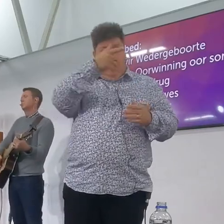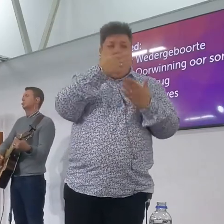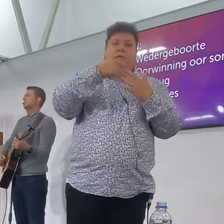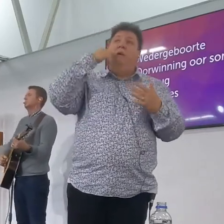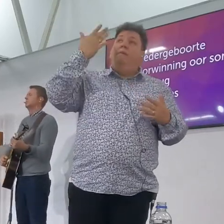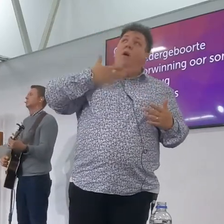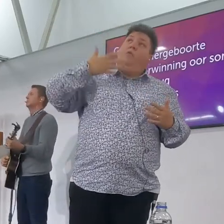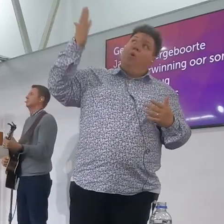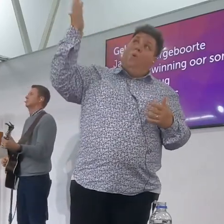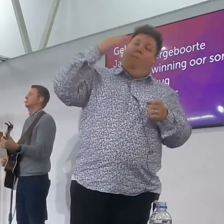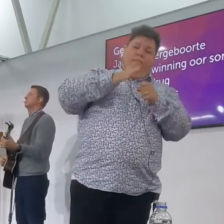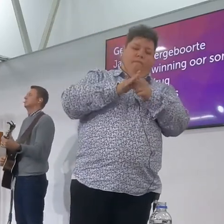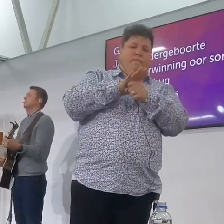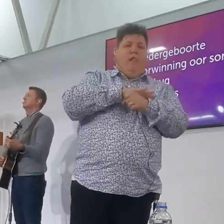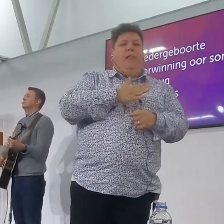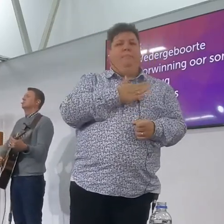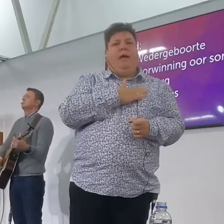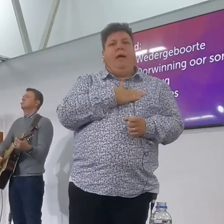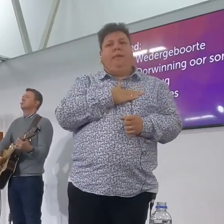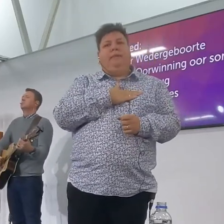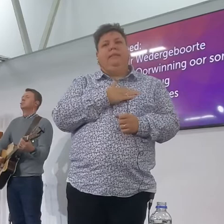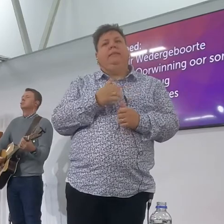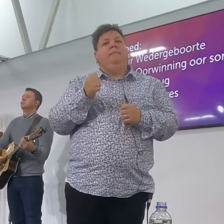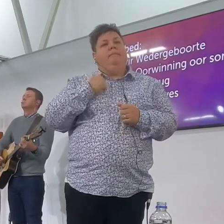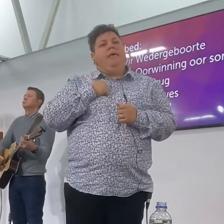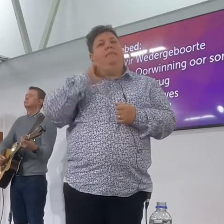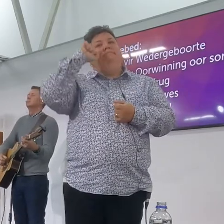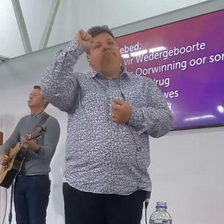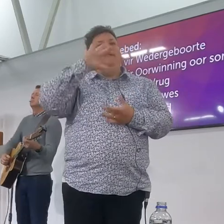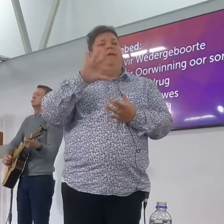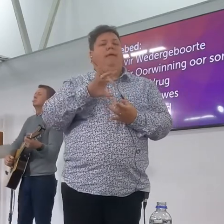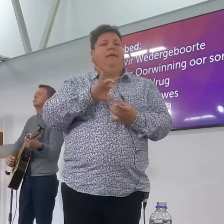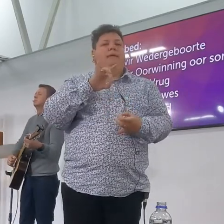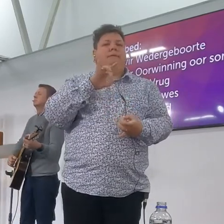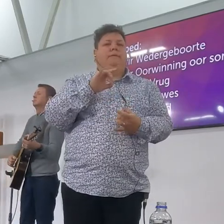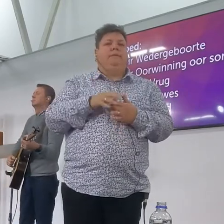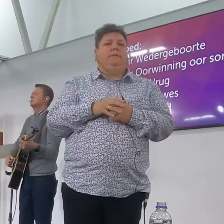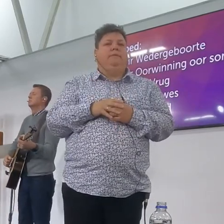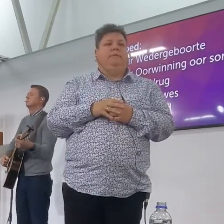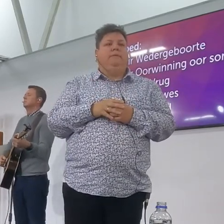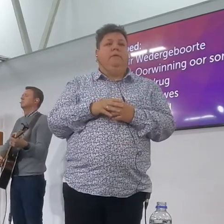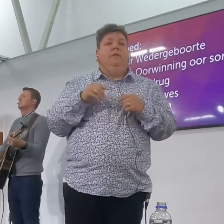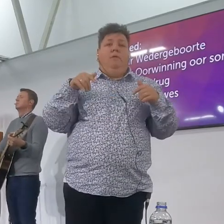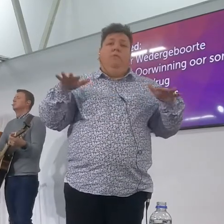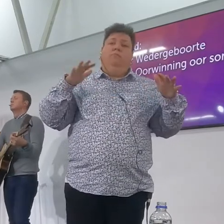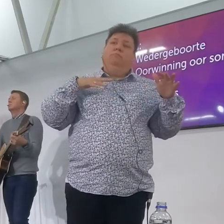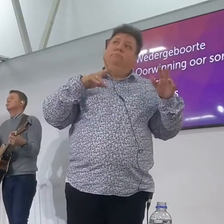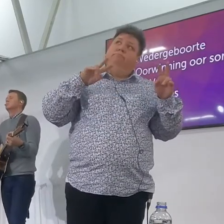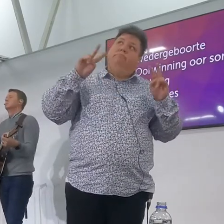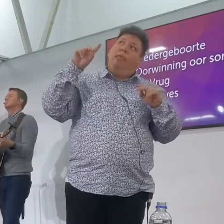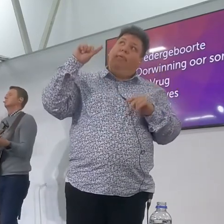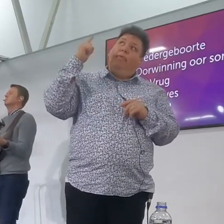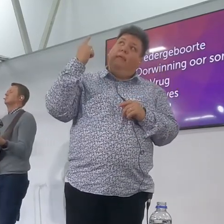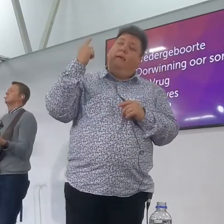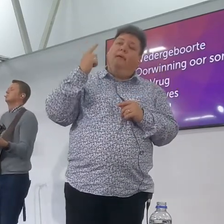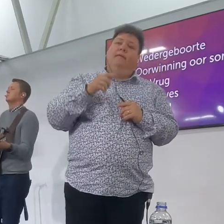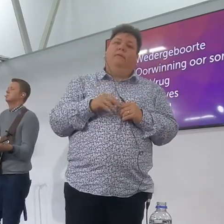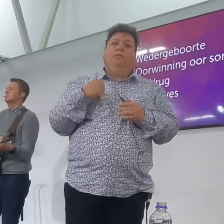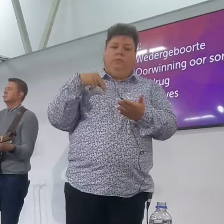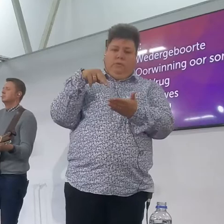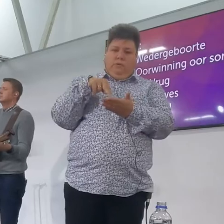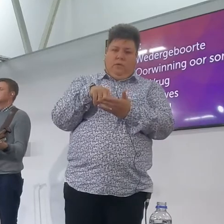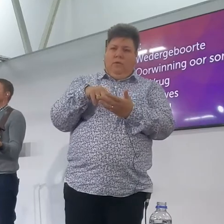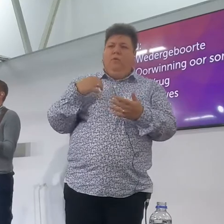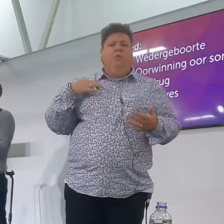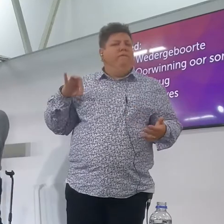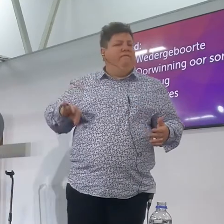my met die Gees. Ag Here, hier staan ons hier voor U. Ons